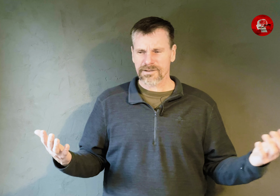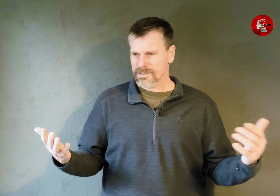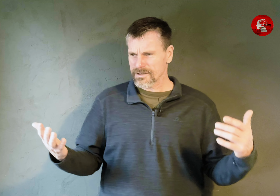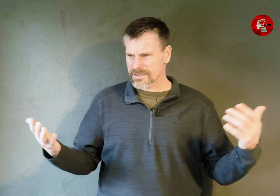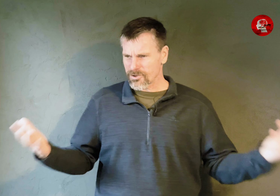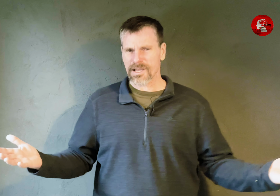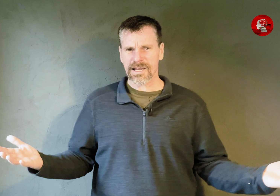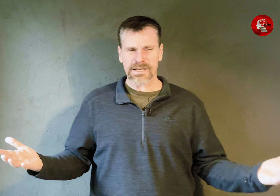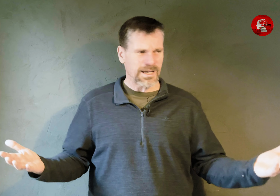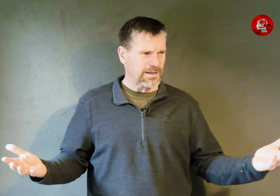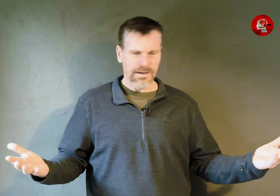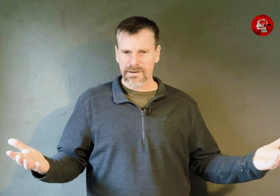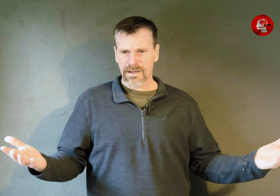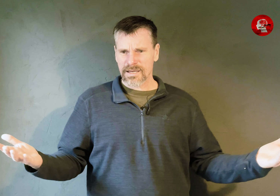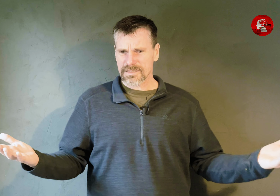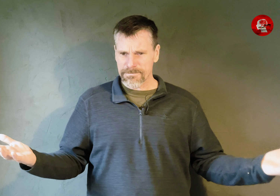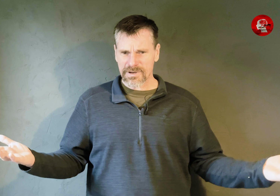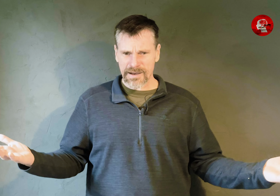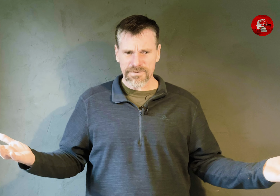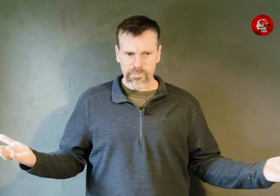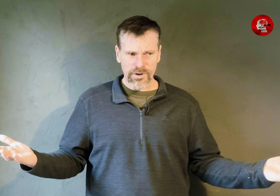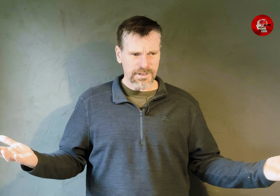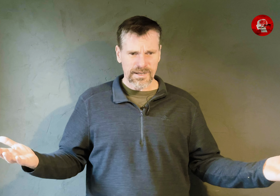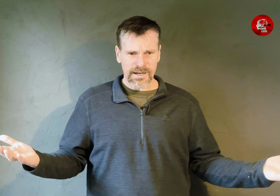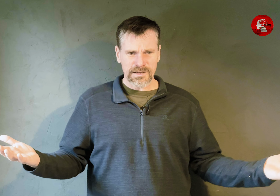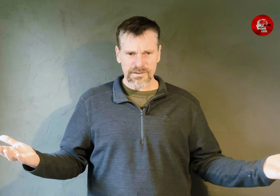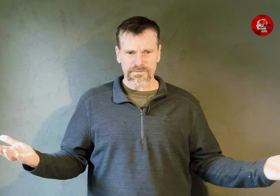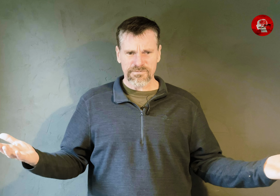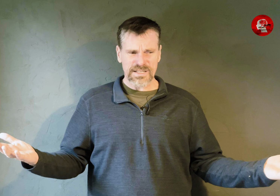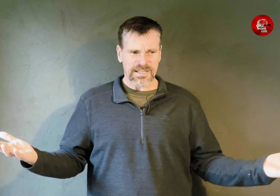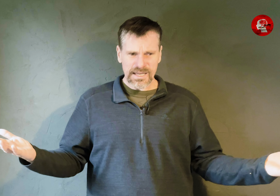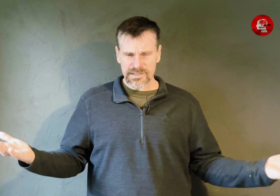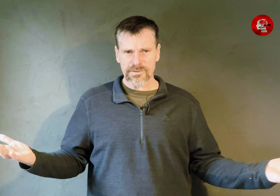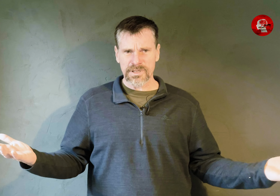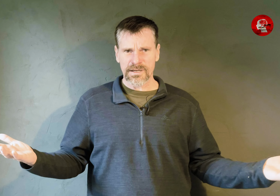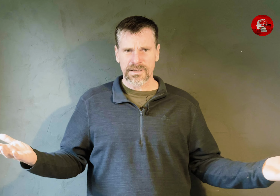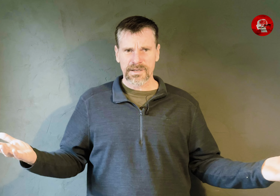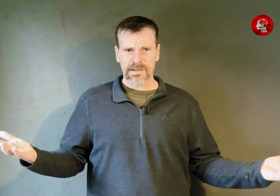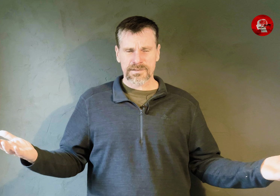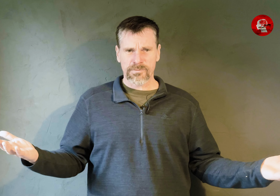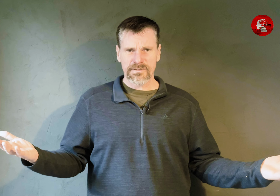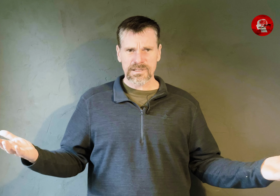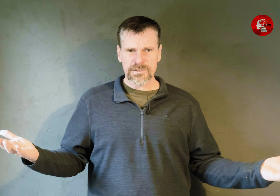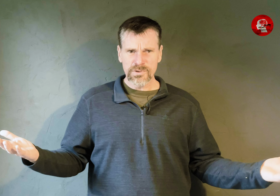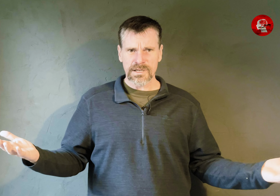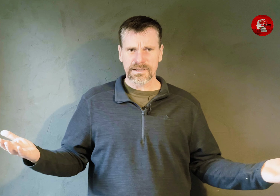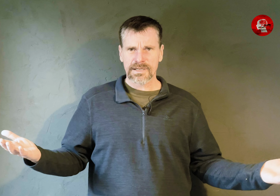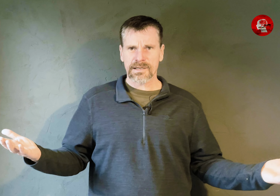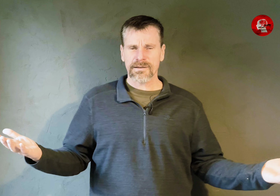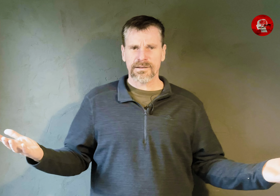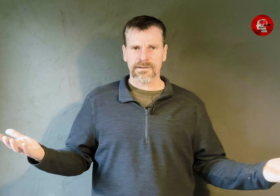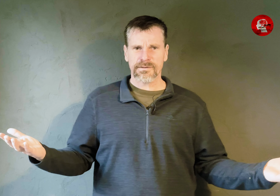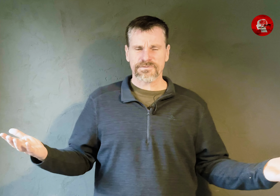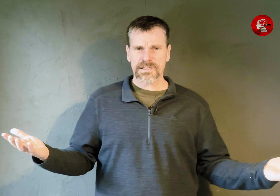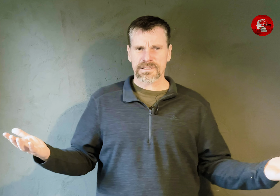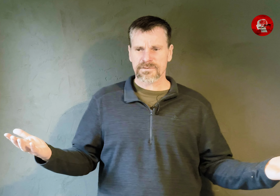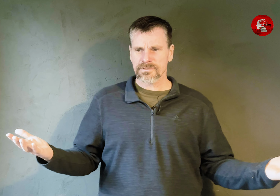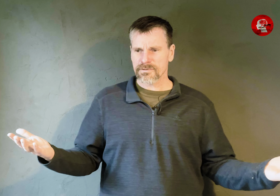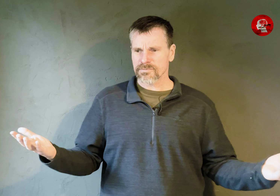könnte ihnen das locker erklären es gibt kein verbot also was redest du hier jetzt kommen wir wieder zu dir ja vielleicht hast du mit